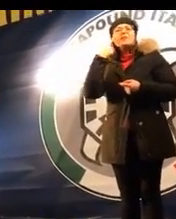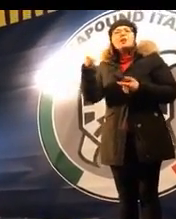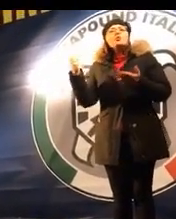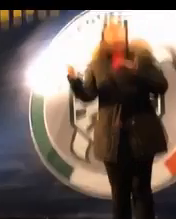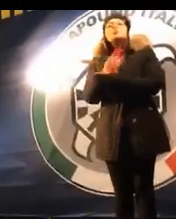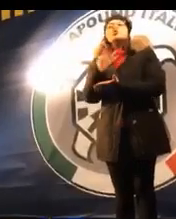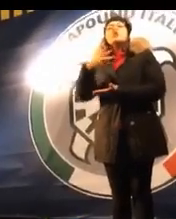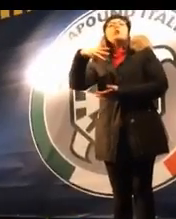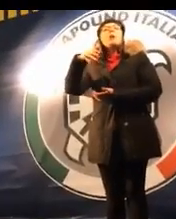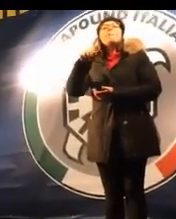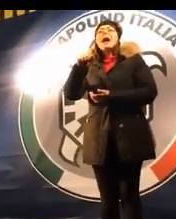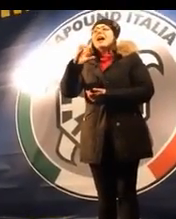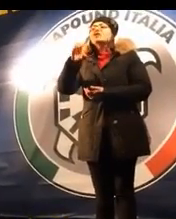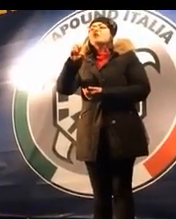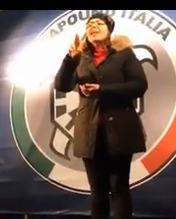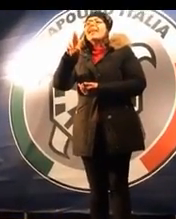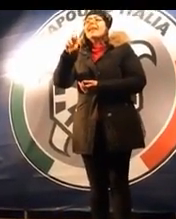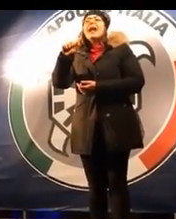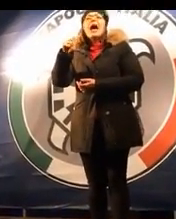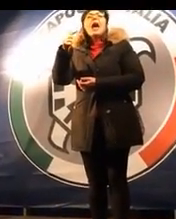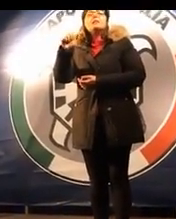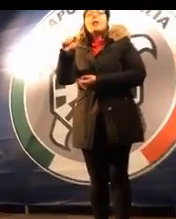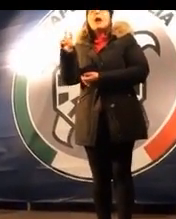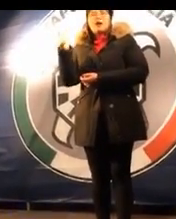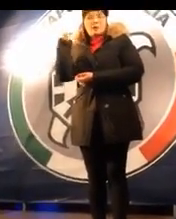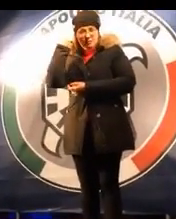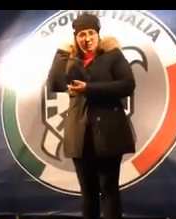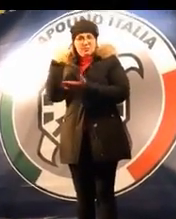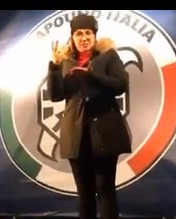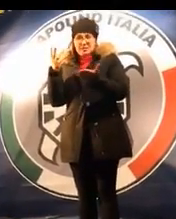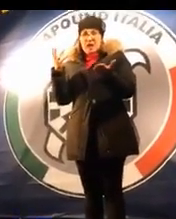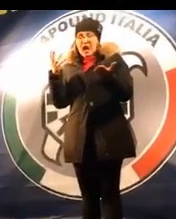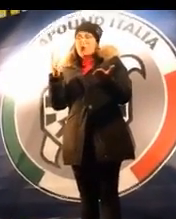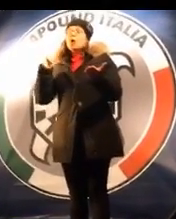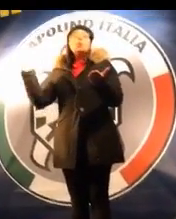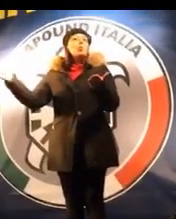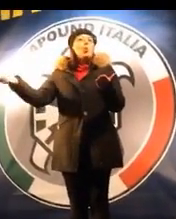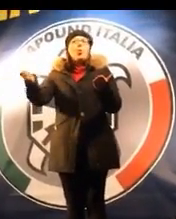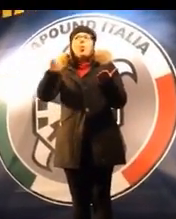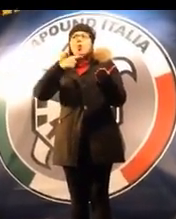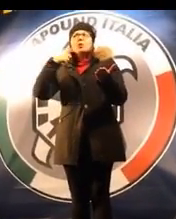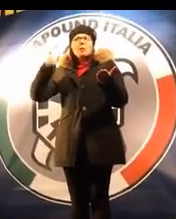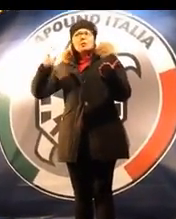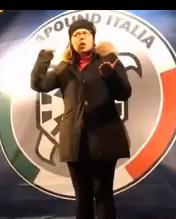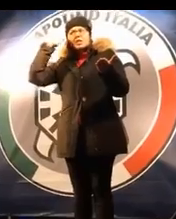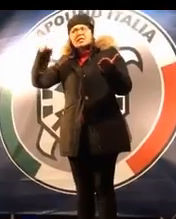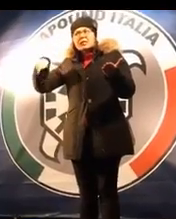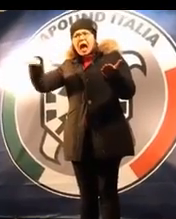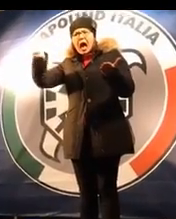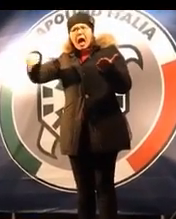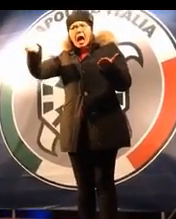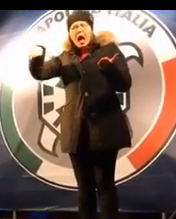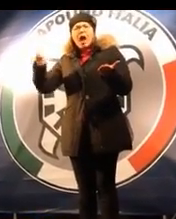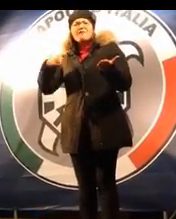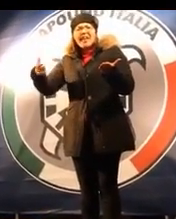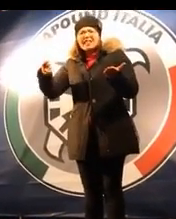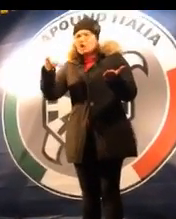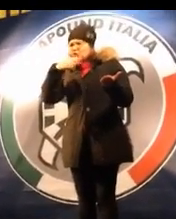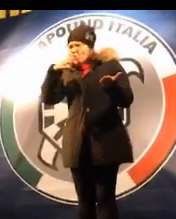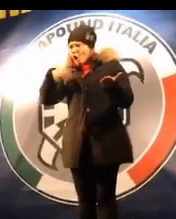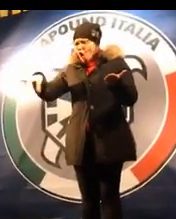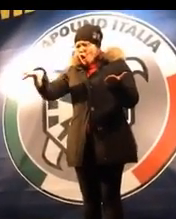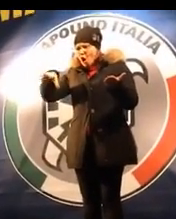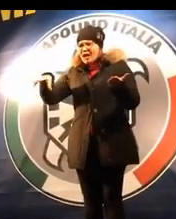Macerata, perché tutti sapevano che quei ragazzi spacciavano, tutti sapevano che quei ragazzi avevano comprato un